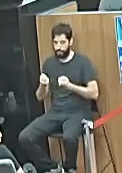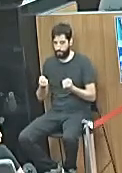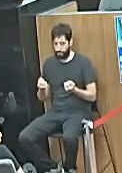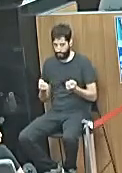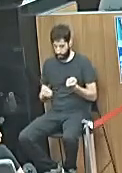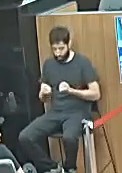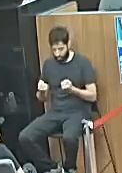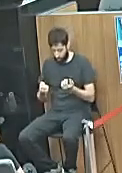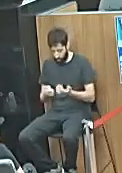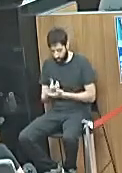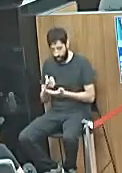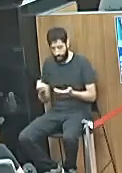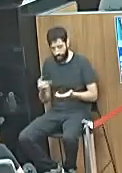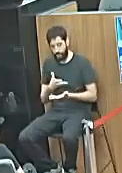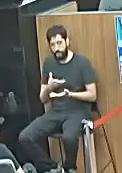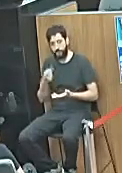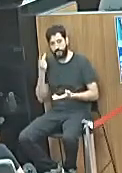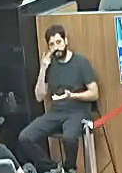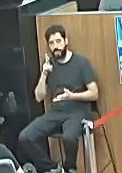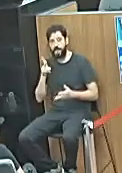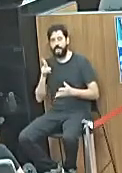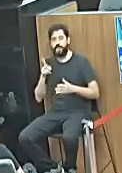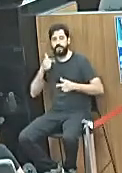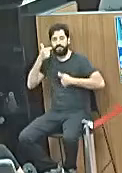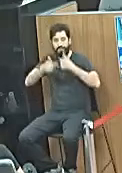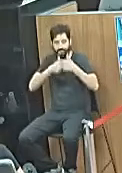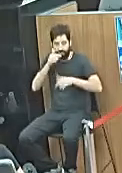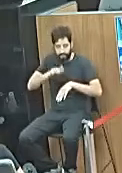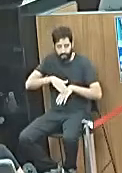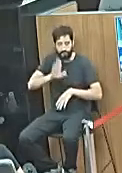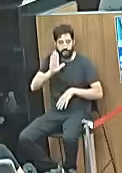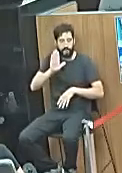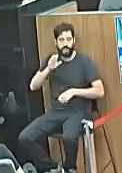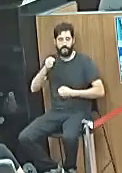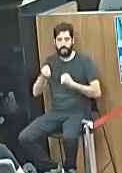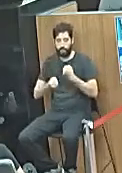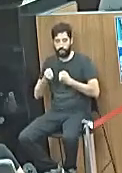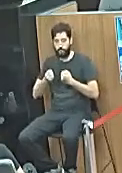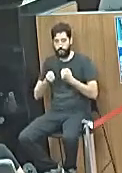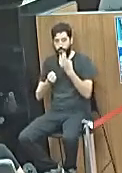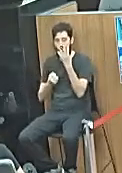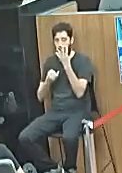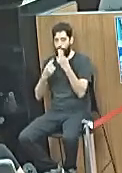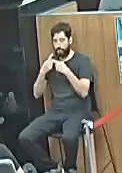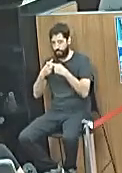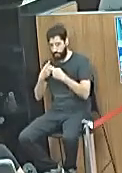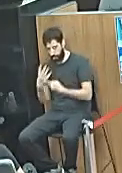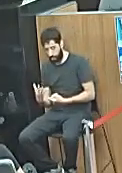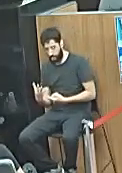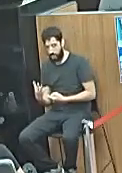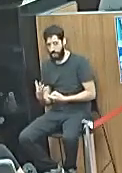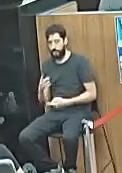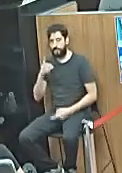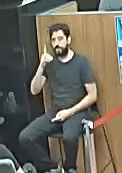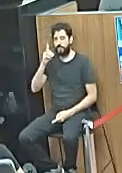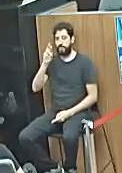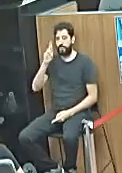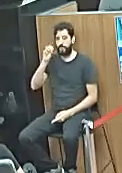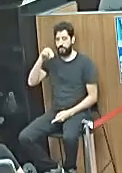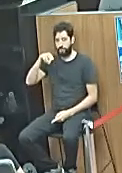com equipamento para intensificar o trabalho como veículo quatro por quatro throne com georeferenciamento